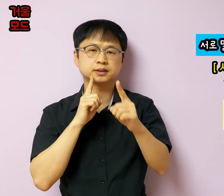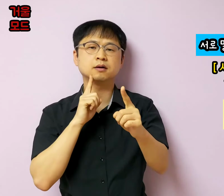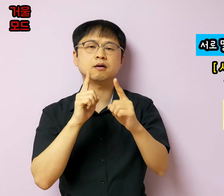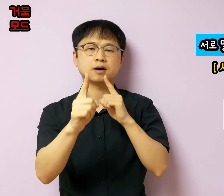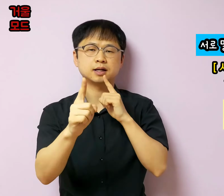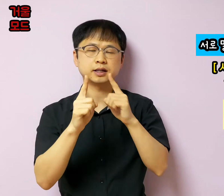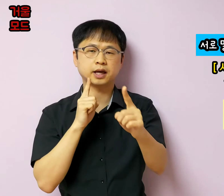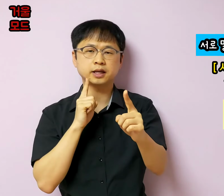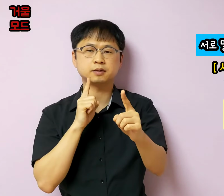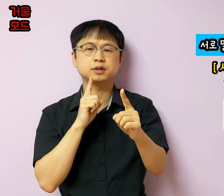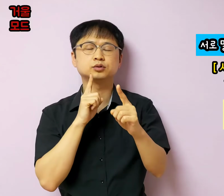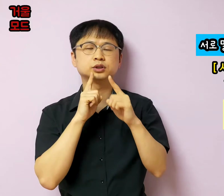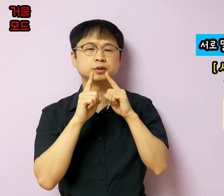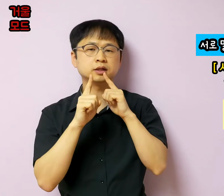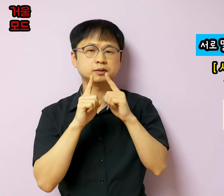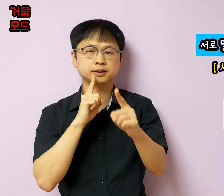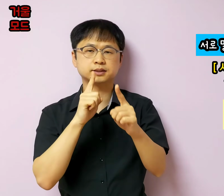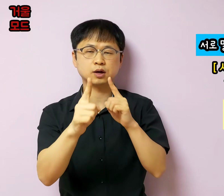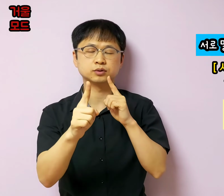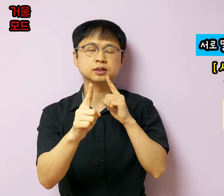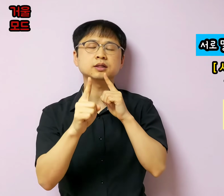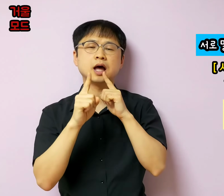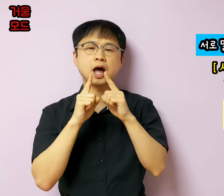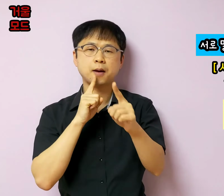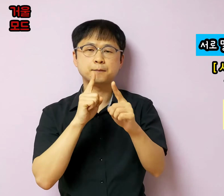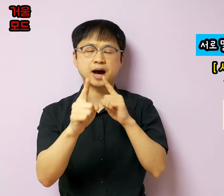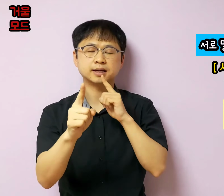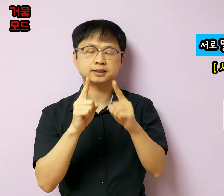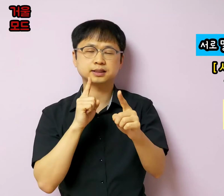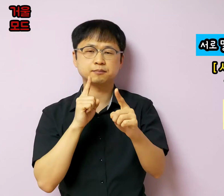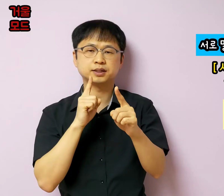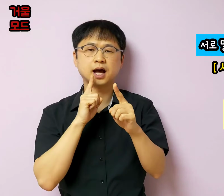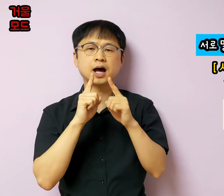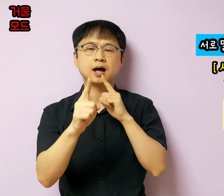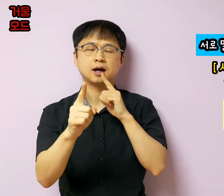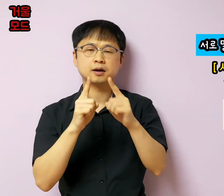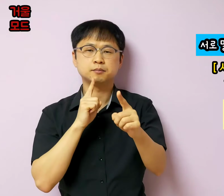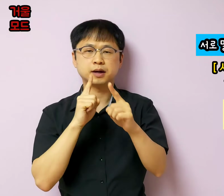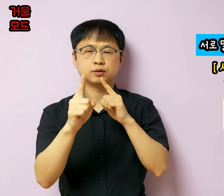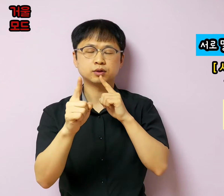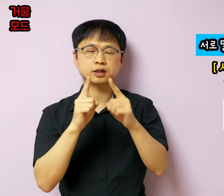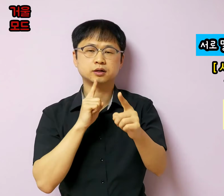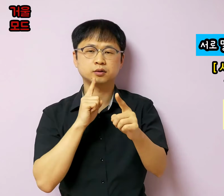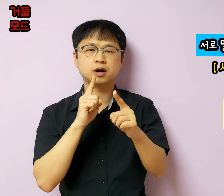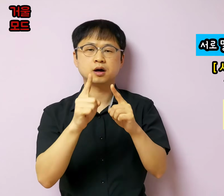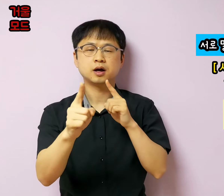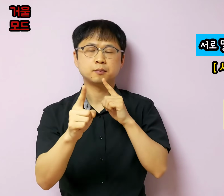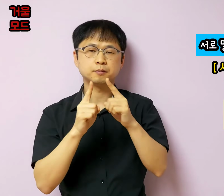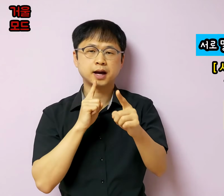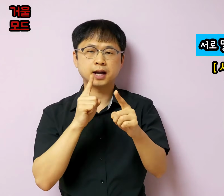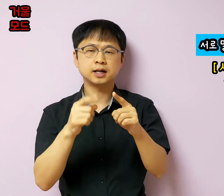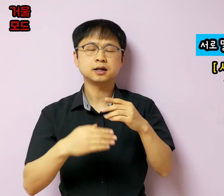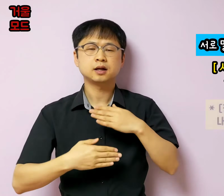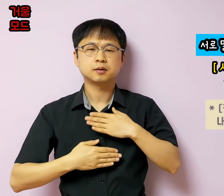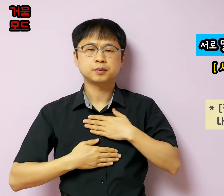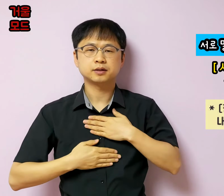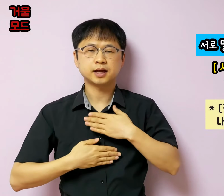앞에서 엇갈리게 내밀어 주시면 입에서 나오는 말을 뜻합니다. 말 놓기가 어려워. 말